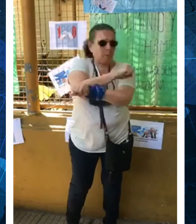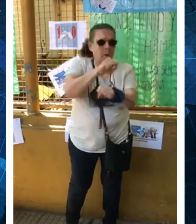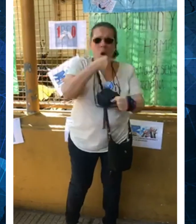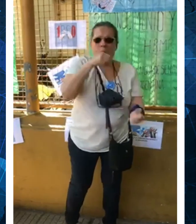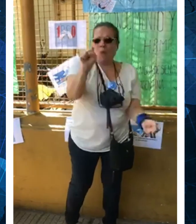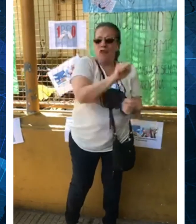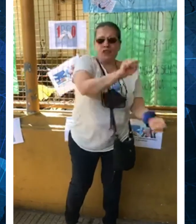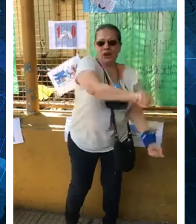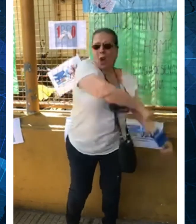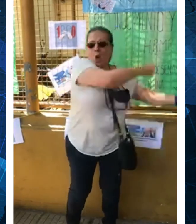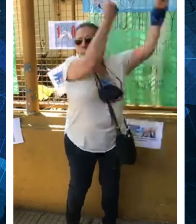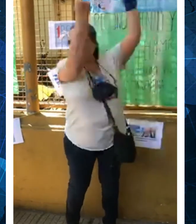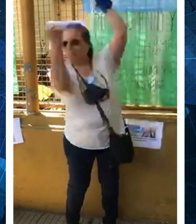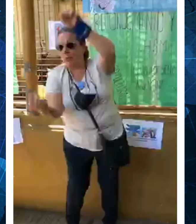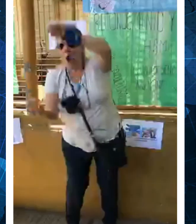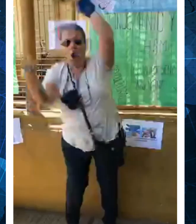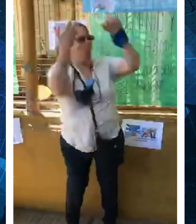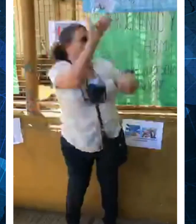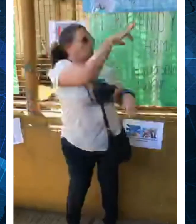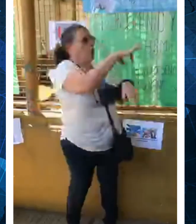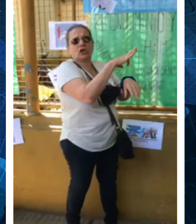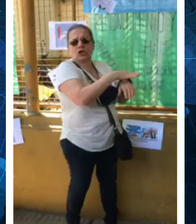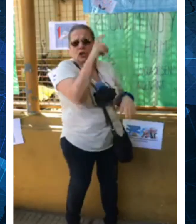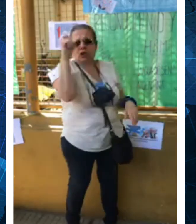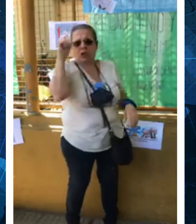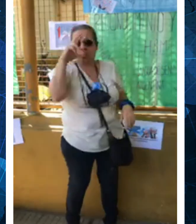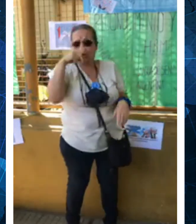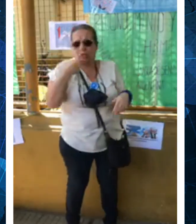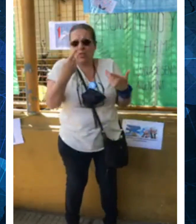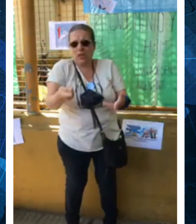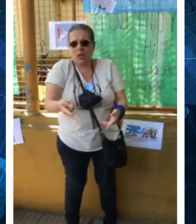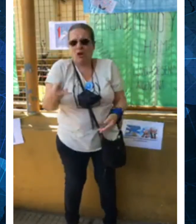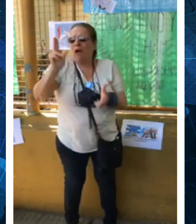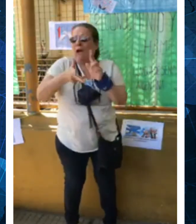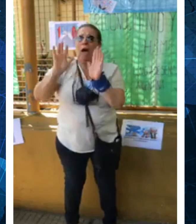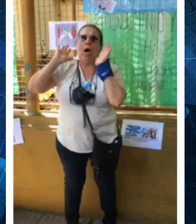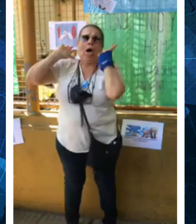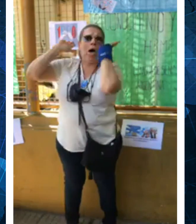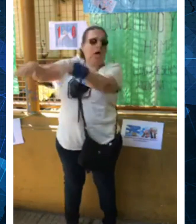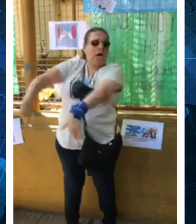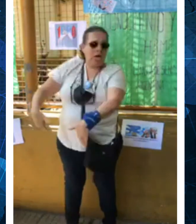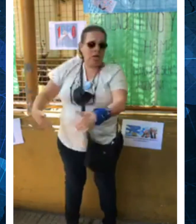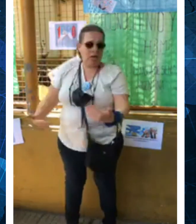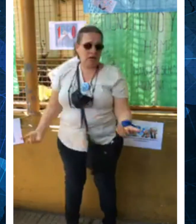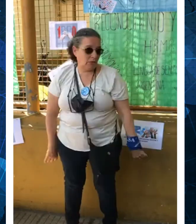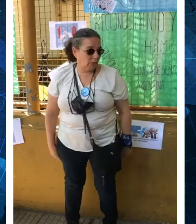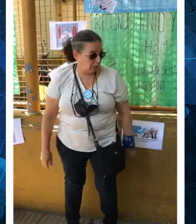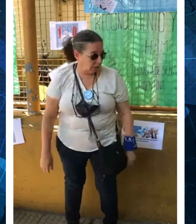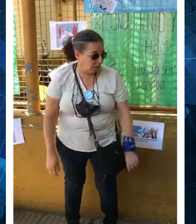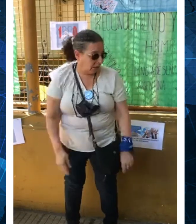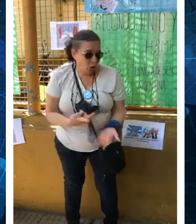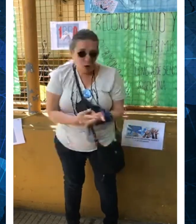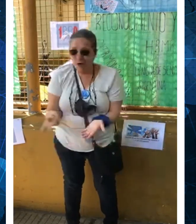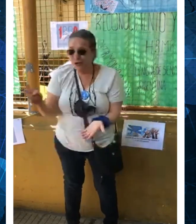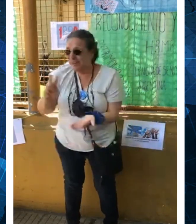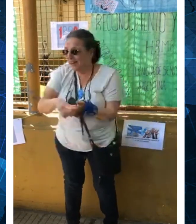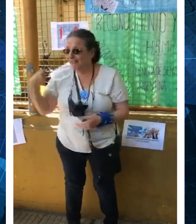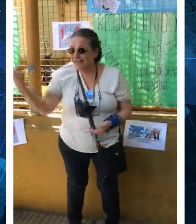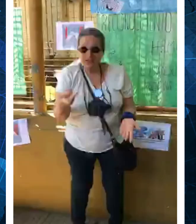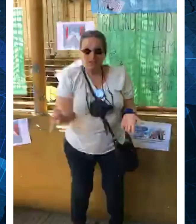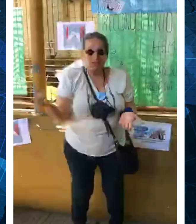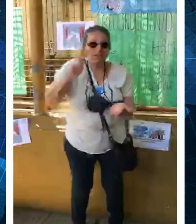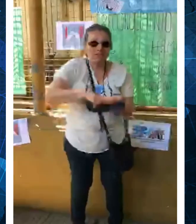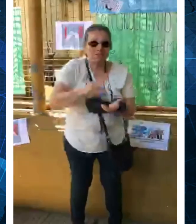2021, luchando, y realmente fue un baldazo de agua fría las expresiones de este doctor y